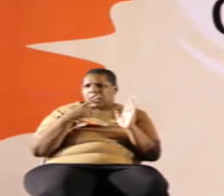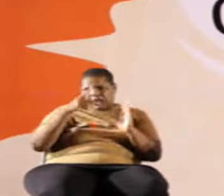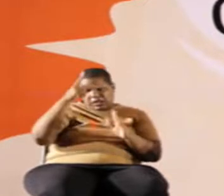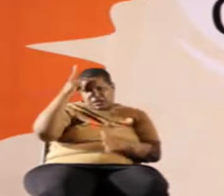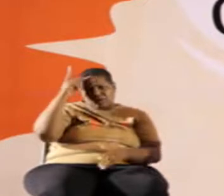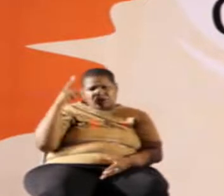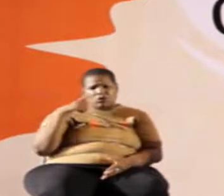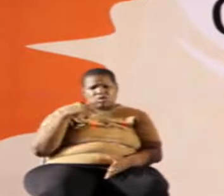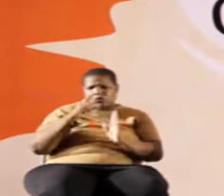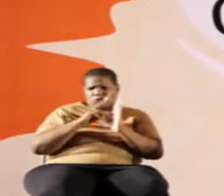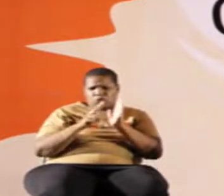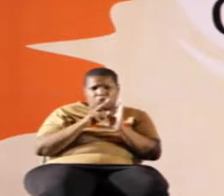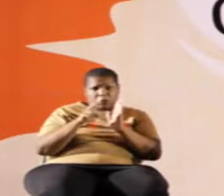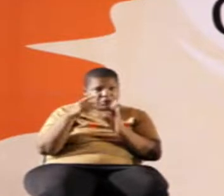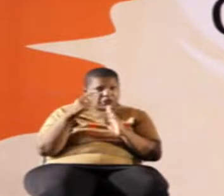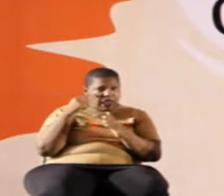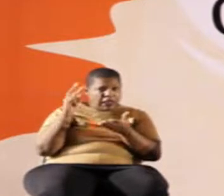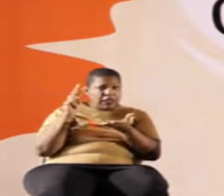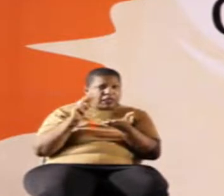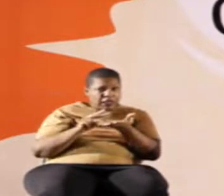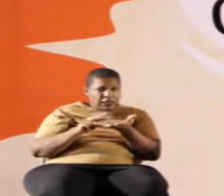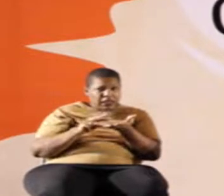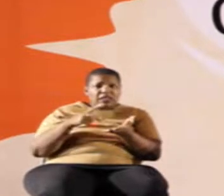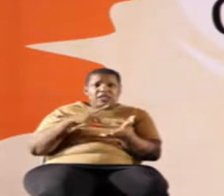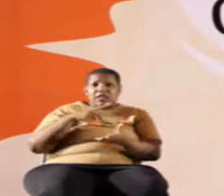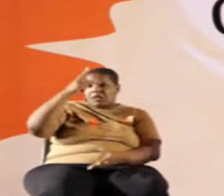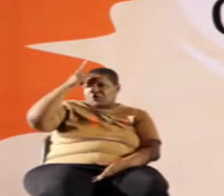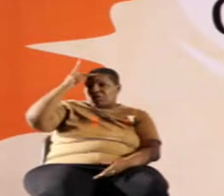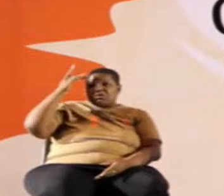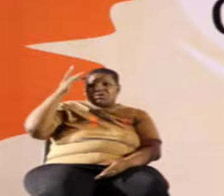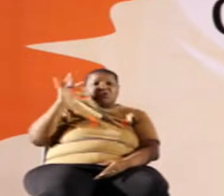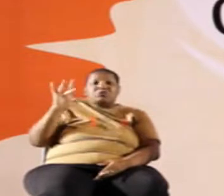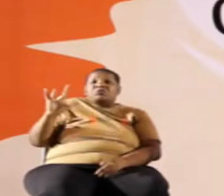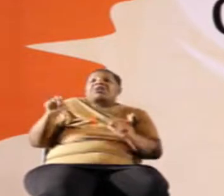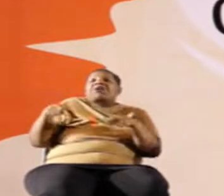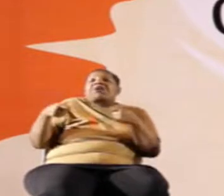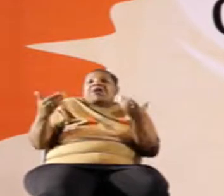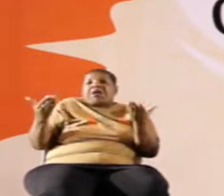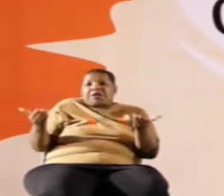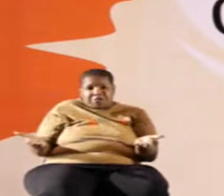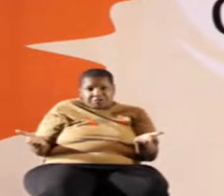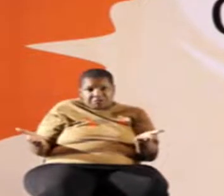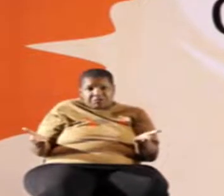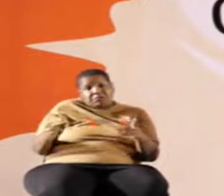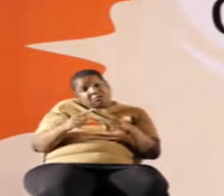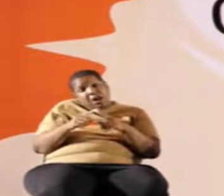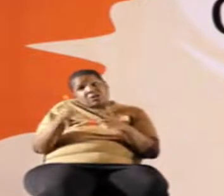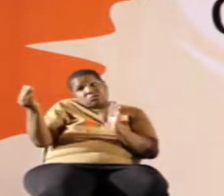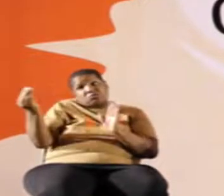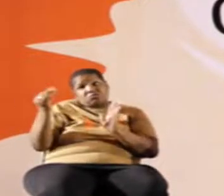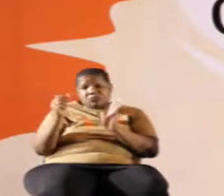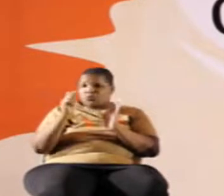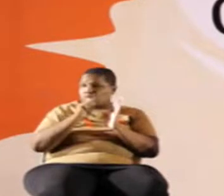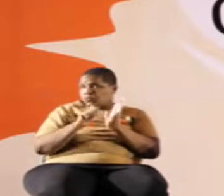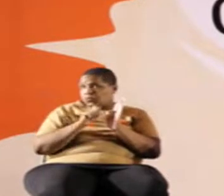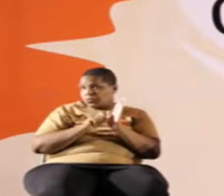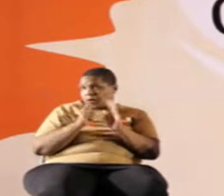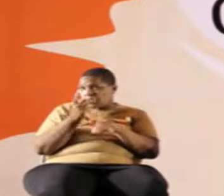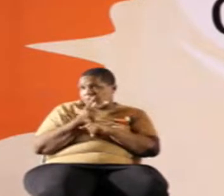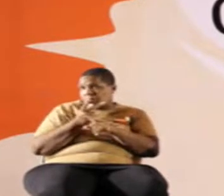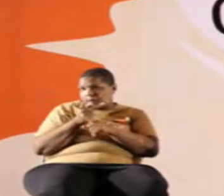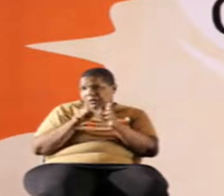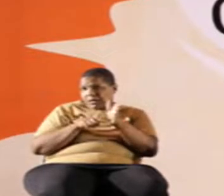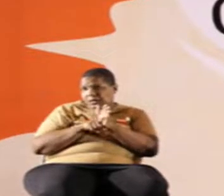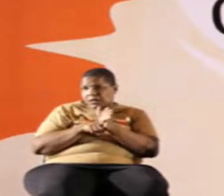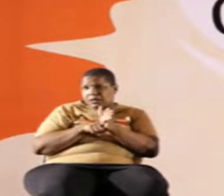que os nomes estão lá registrados. Né? Gente, até que eu até hoje nem sei quem são, mas porque eu, né, não fui atrás para